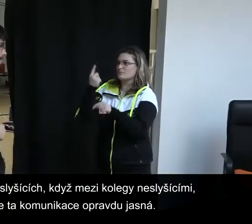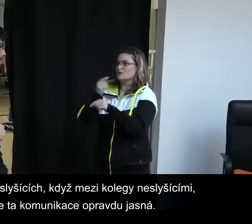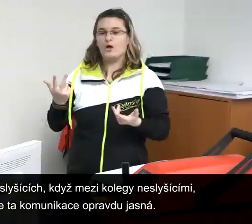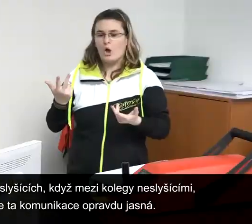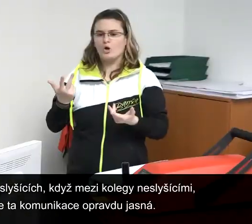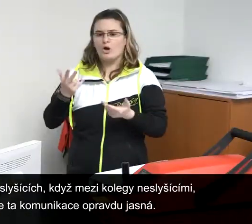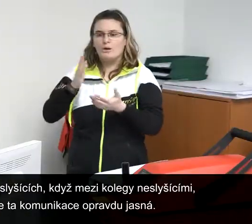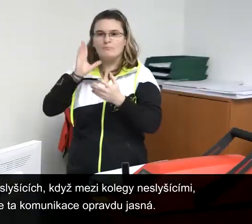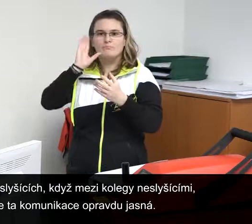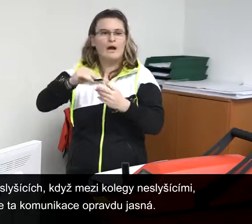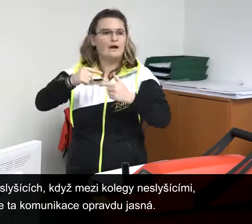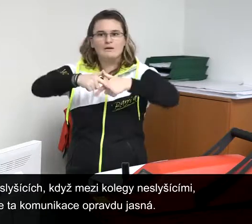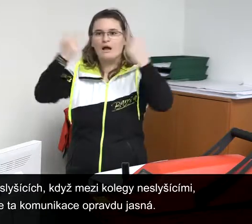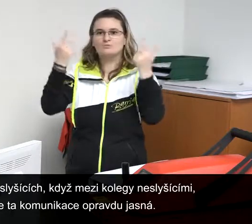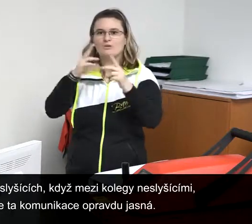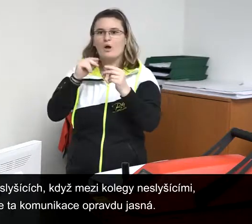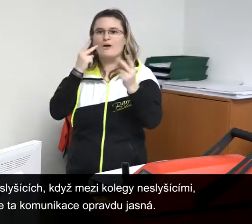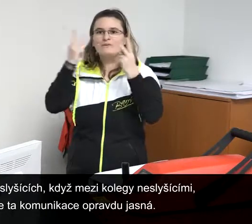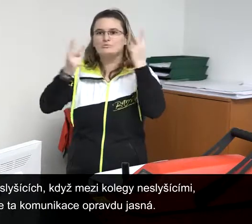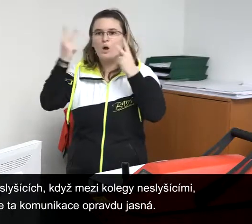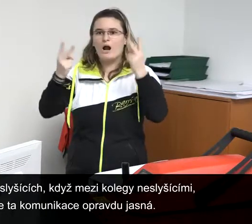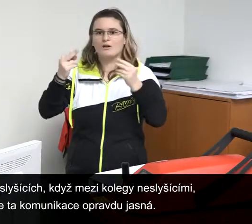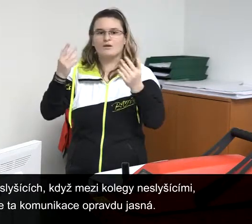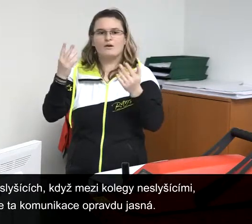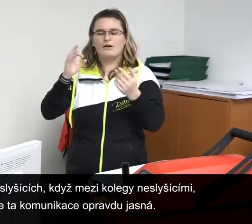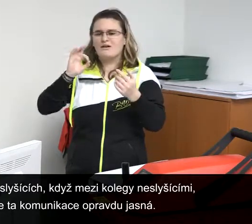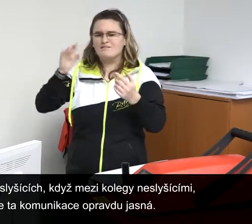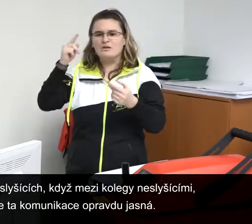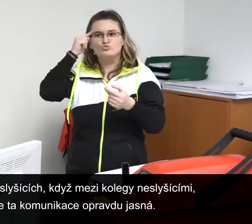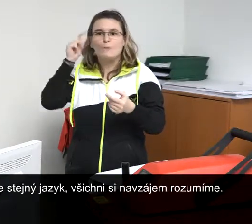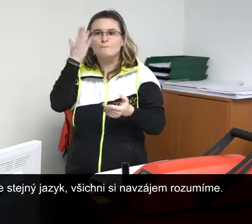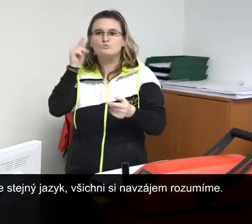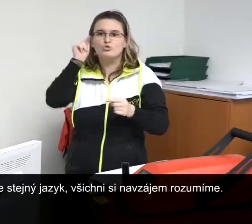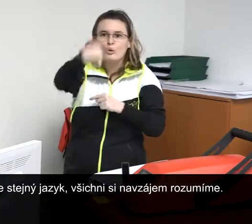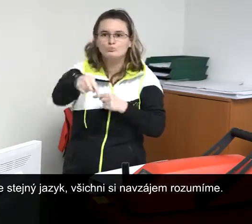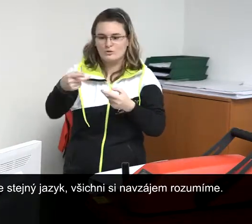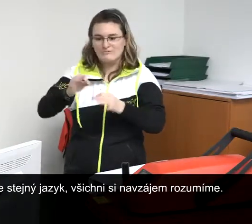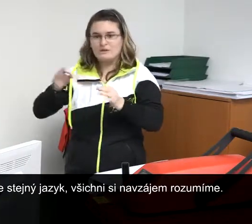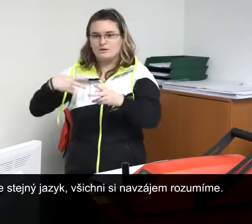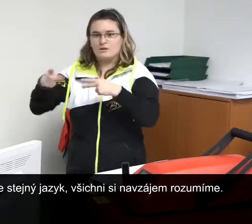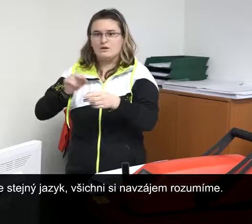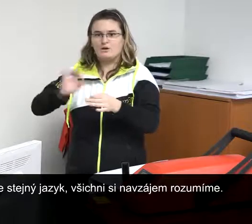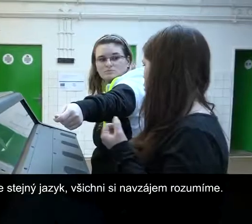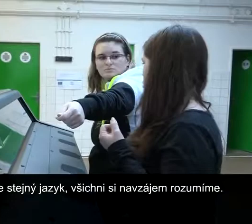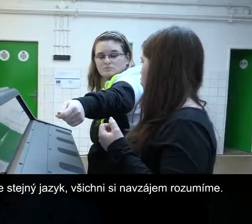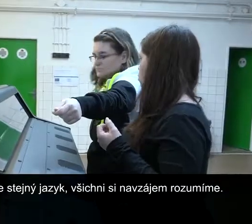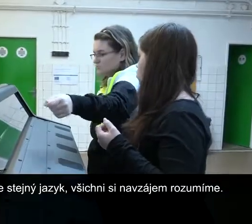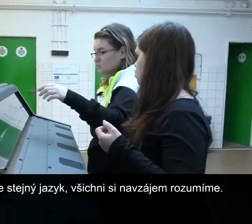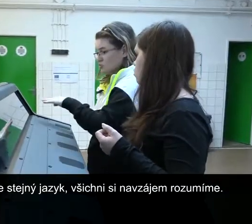neslyšících, když jsem vlastně mezi kolegy neslyšícími, tak je ta komunikace opravdu jasná. Všichni používáme stejný jazyk, všichni si navzájem rozumíme, takže